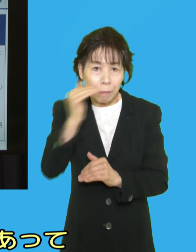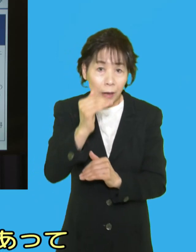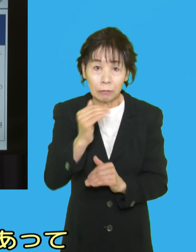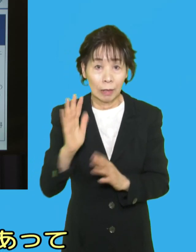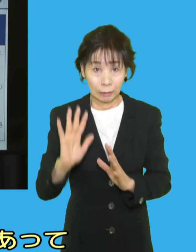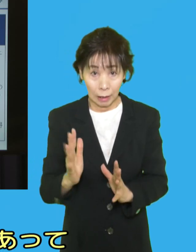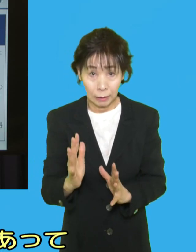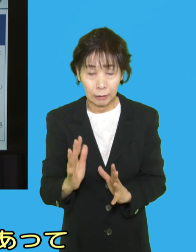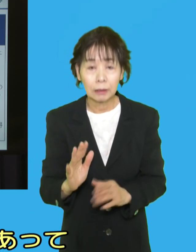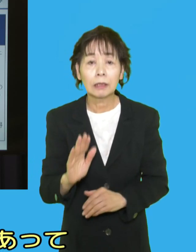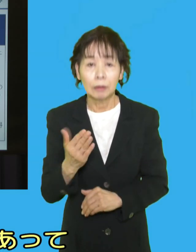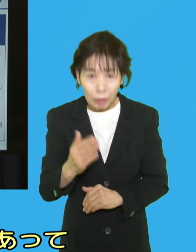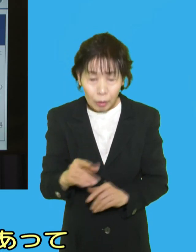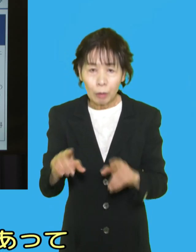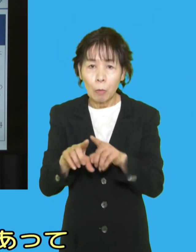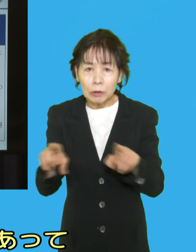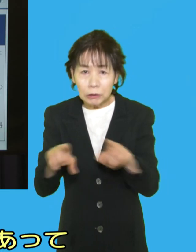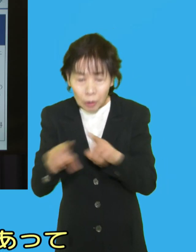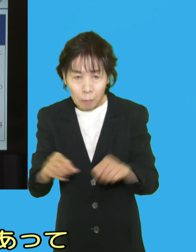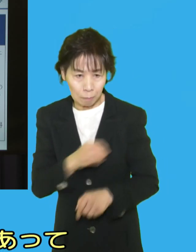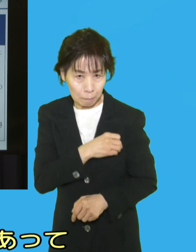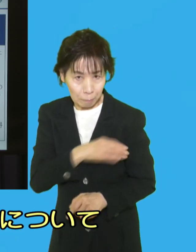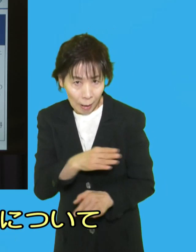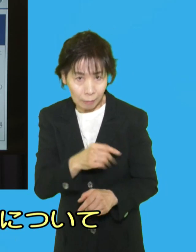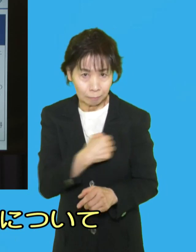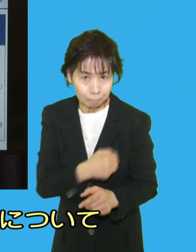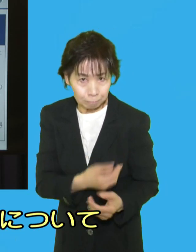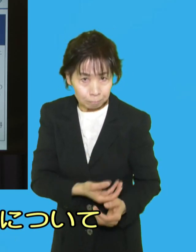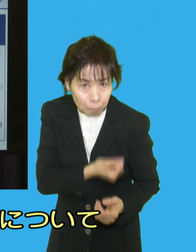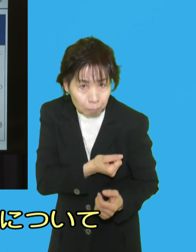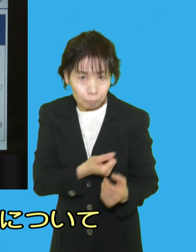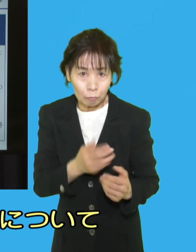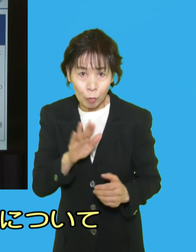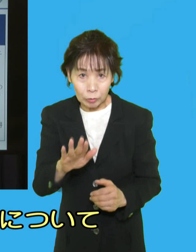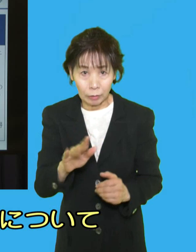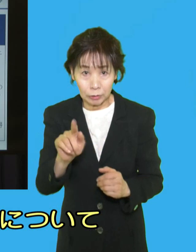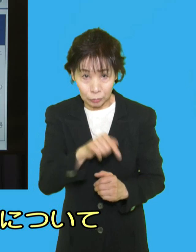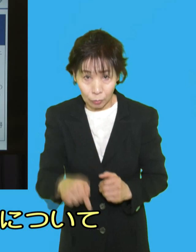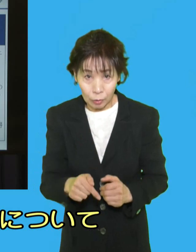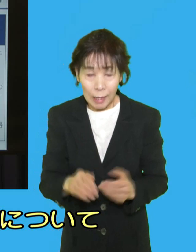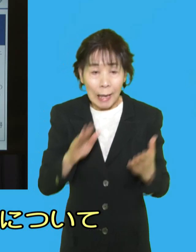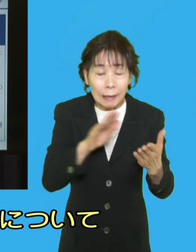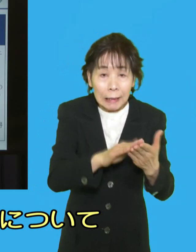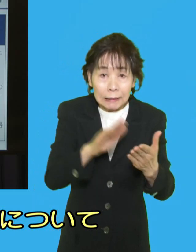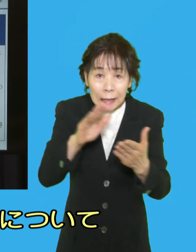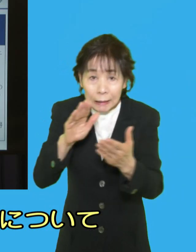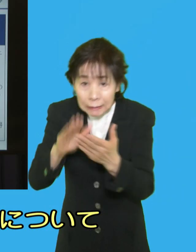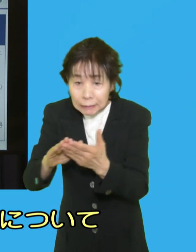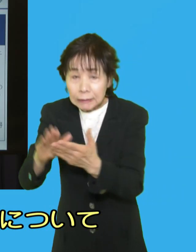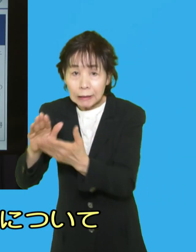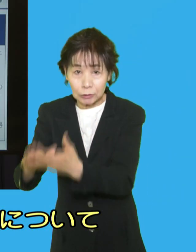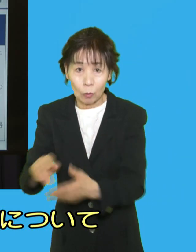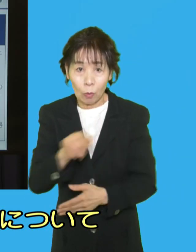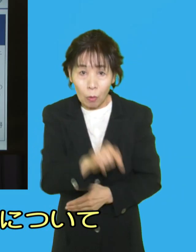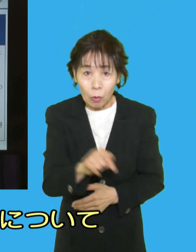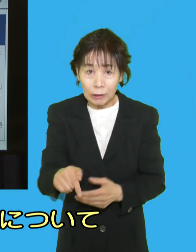が、もちろん女性職員で、意欲があってやる気があって、その適材適所という面